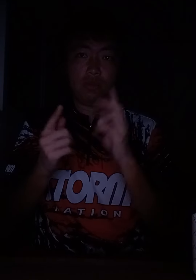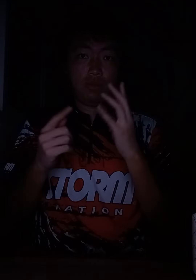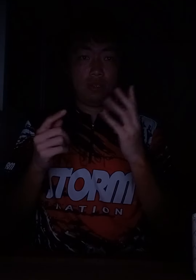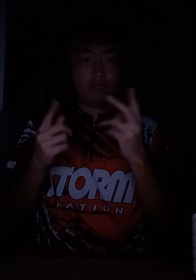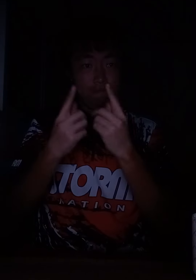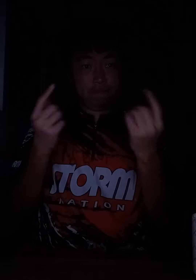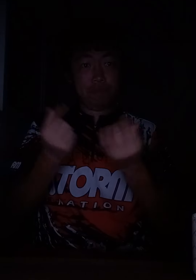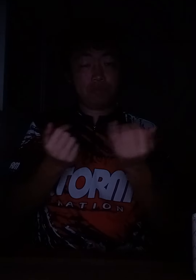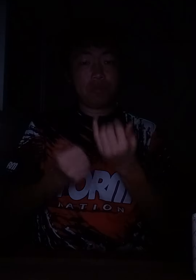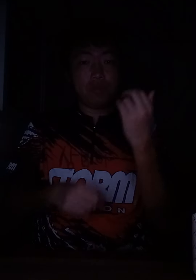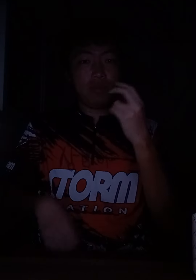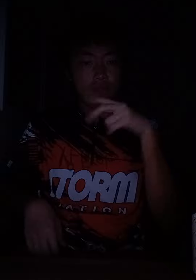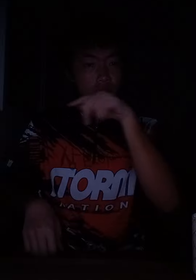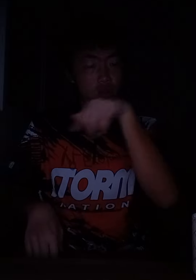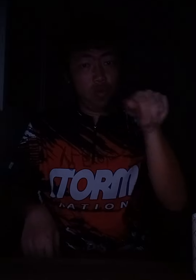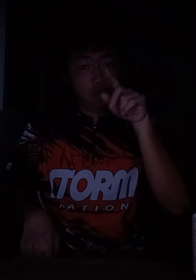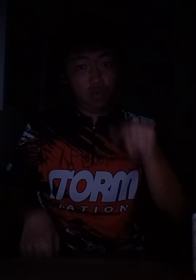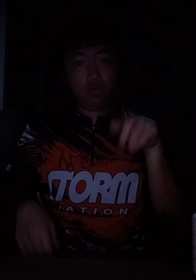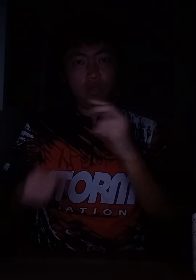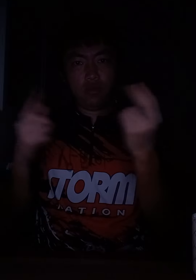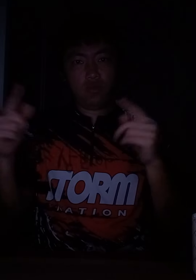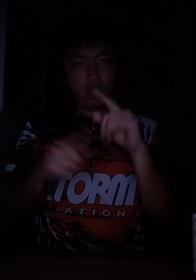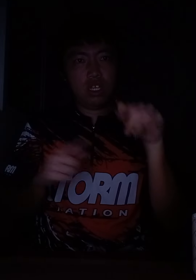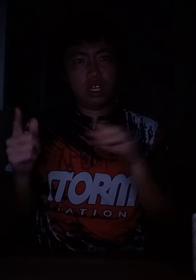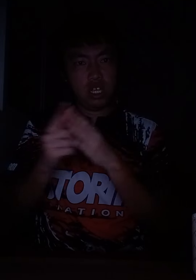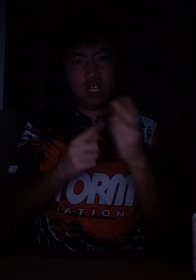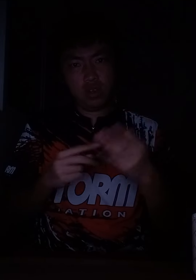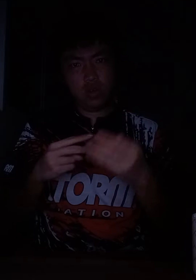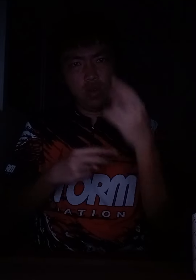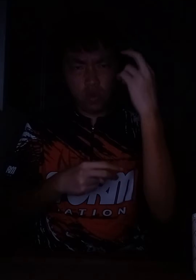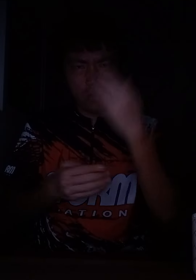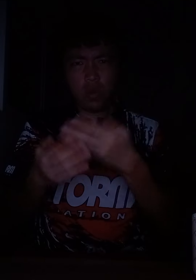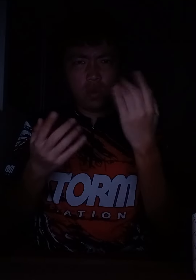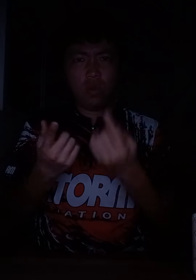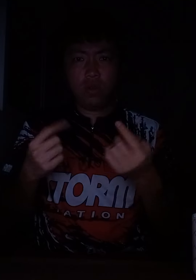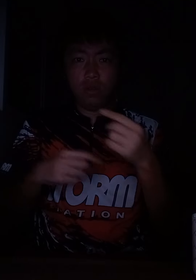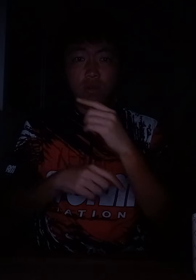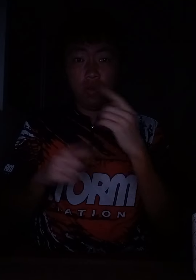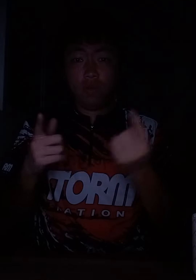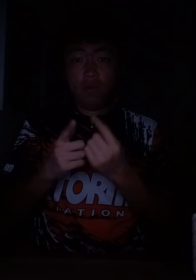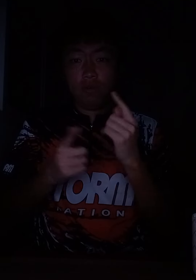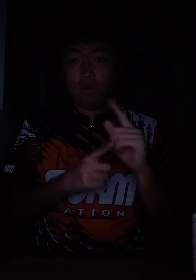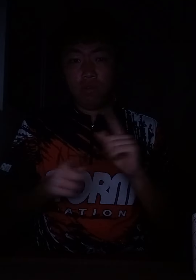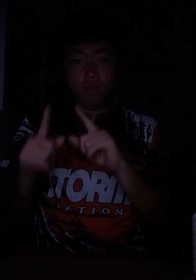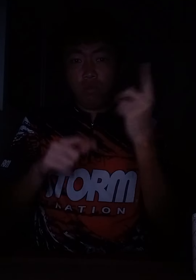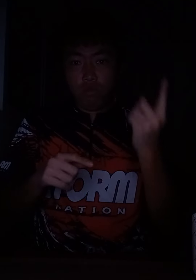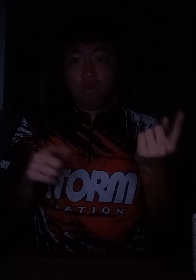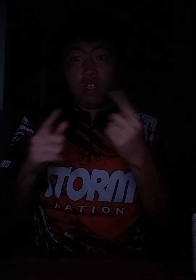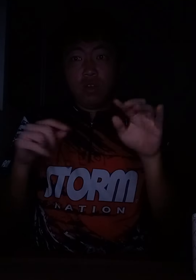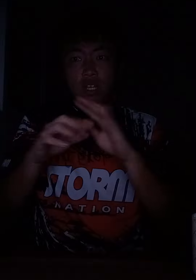이 확진자는 일주일 전부터 기침과 가래 증상으로 어제 검사를 받고 오늘 오전 확진 판정을